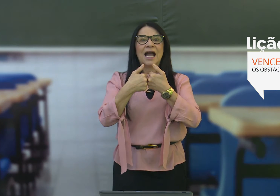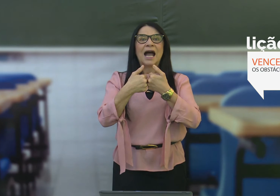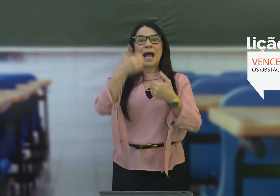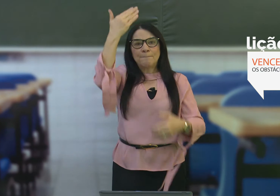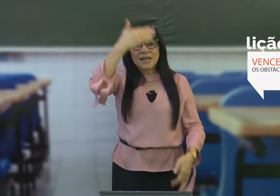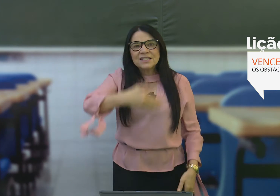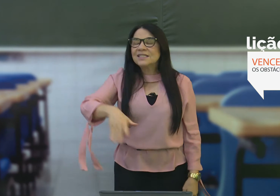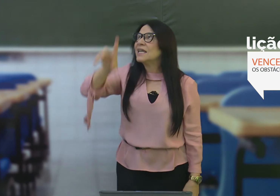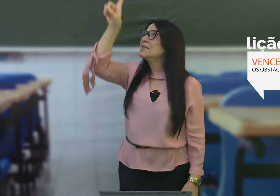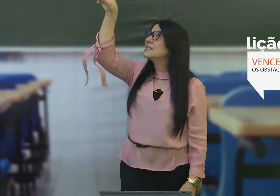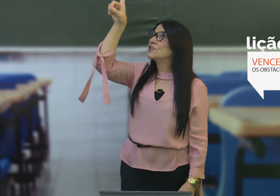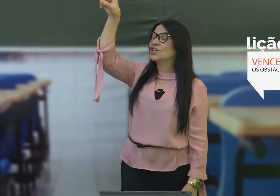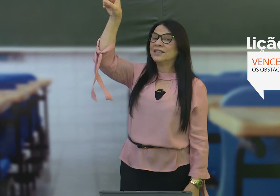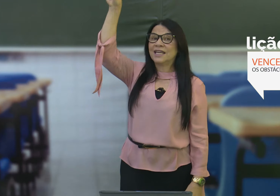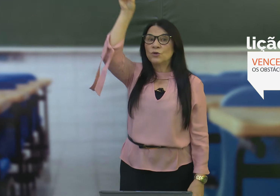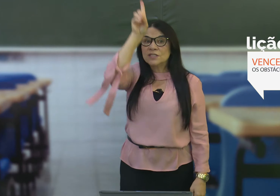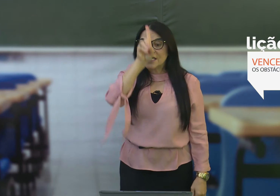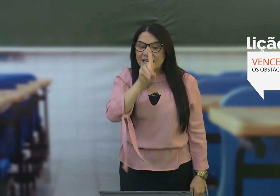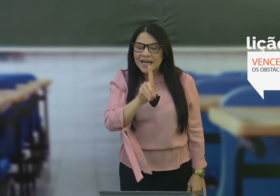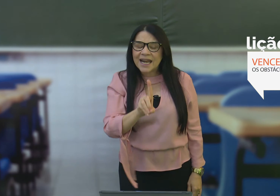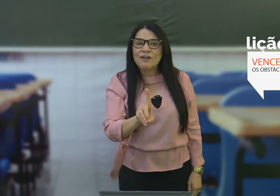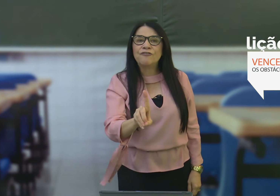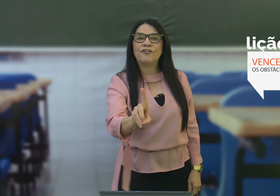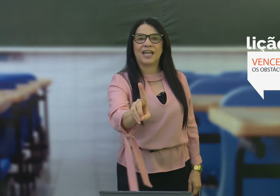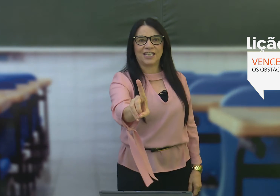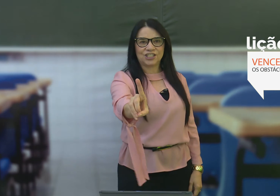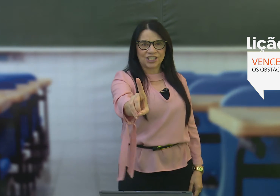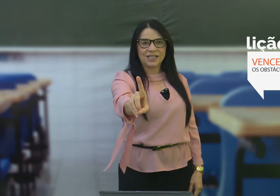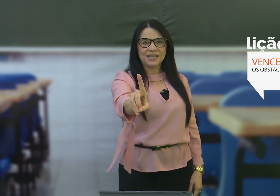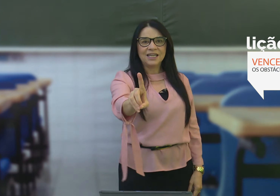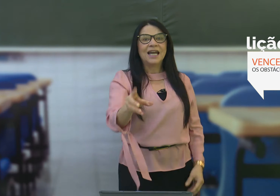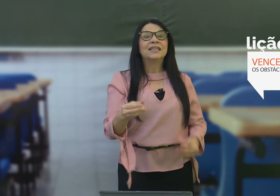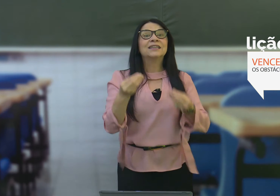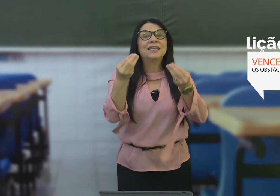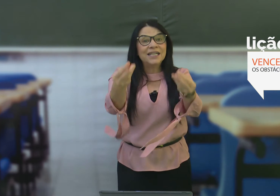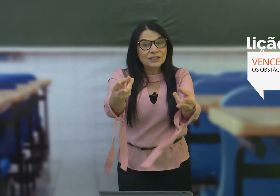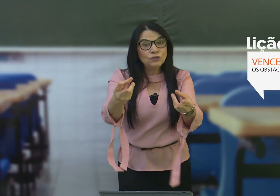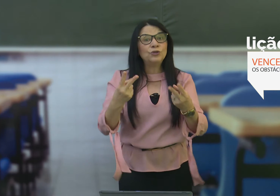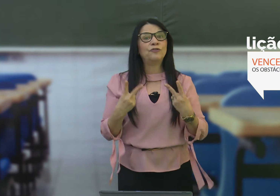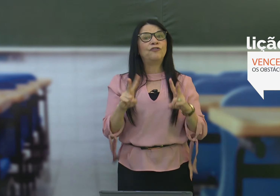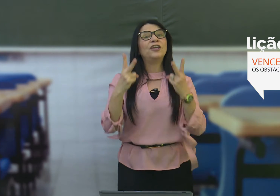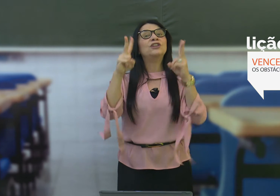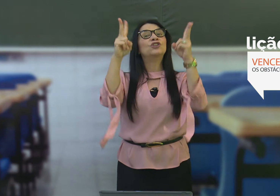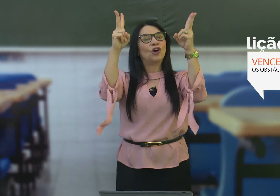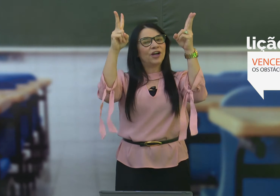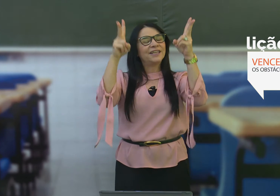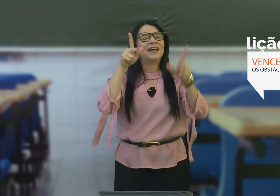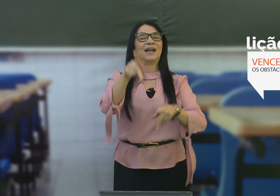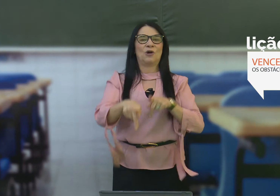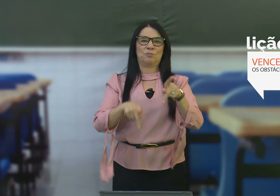A presença de Deus ia na frente, dando vitória ao